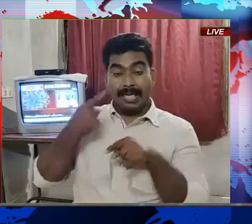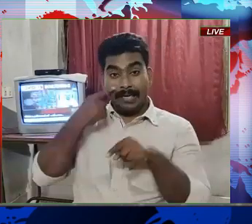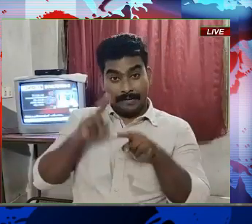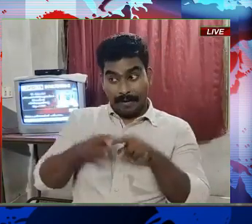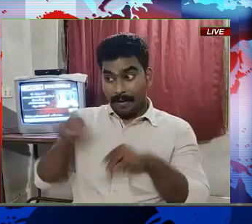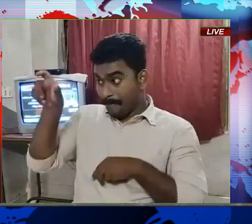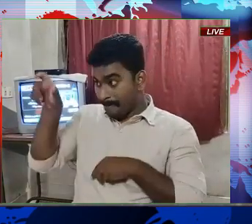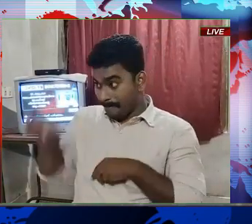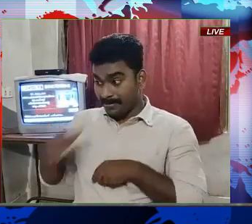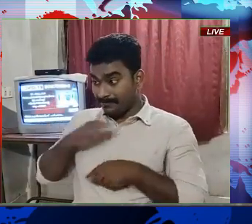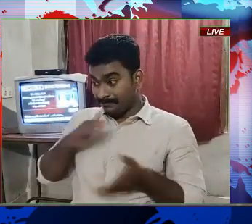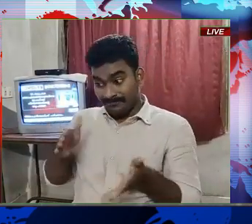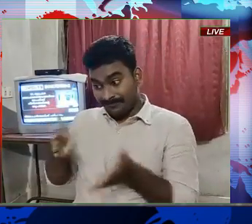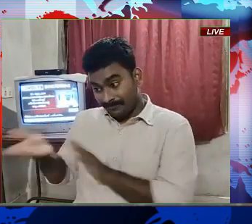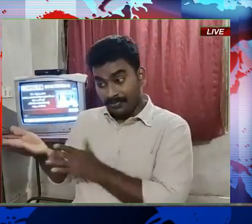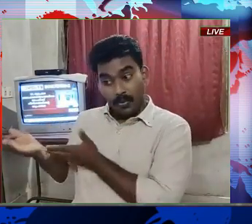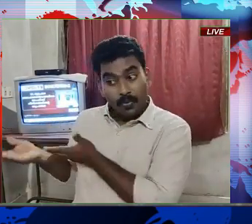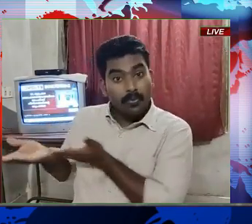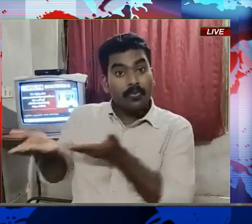ആരോഗ്യവകുപ്പ് നൽകുന്ന